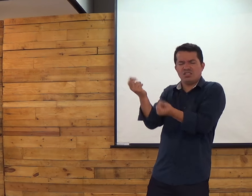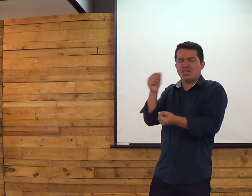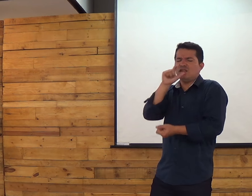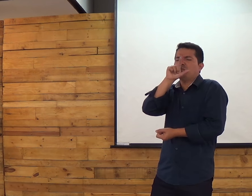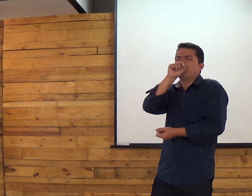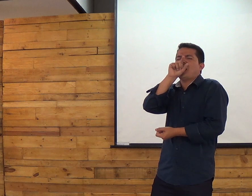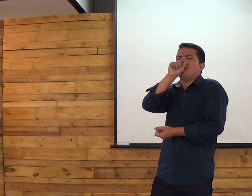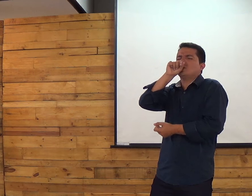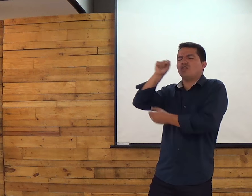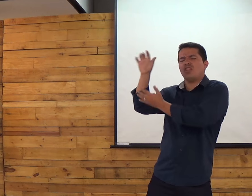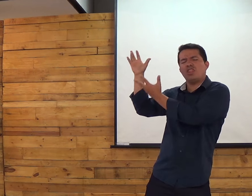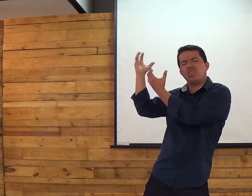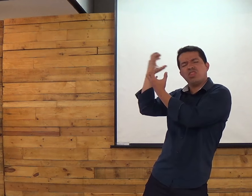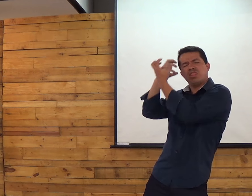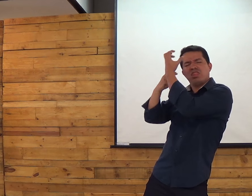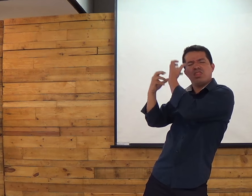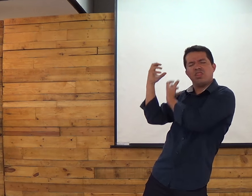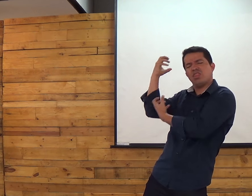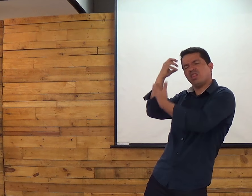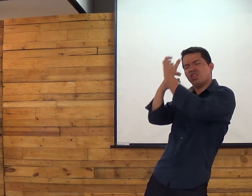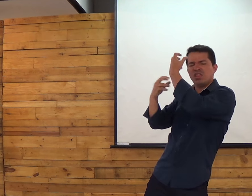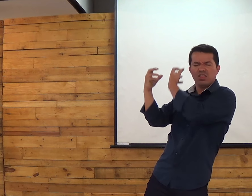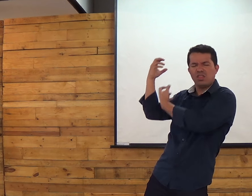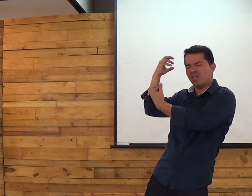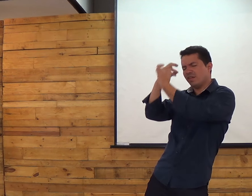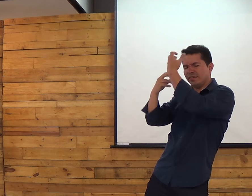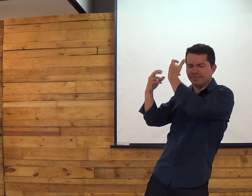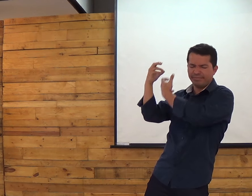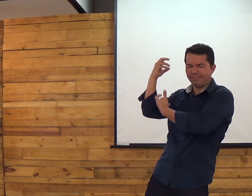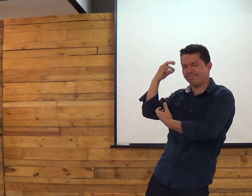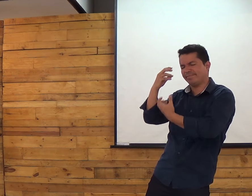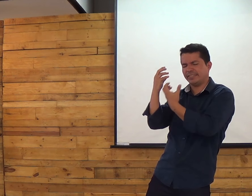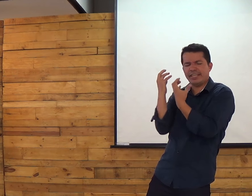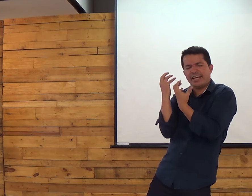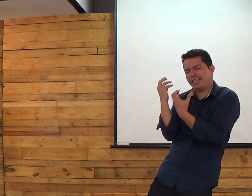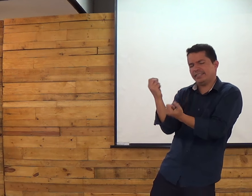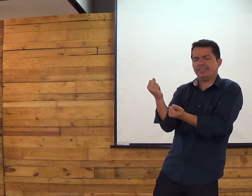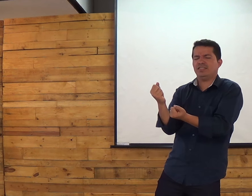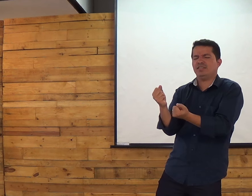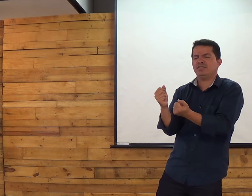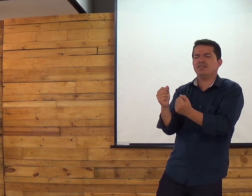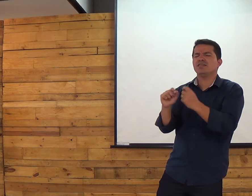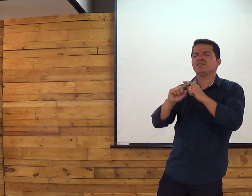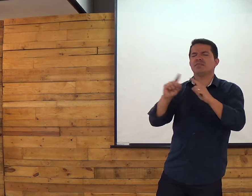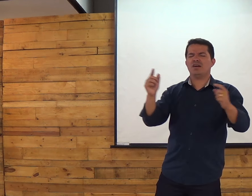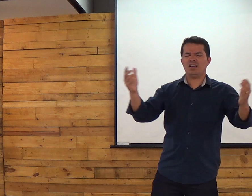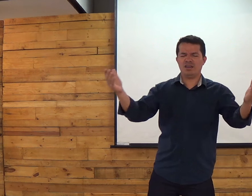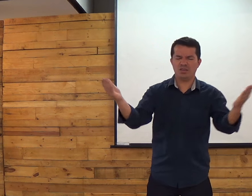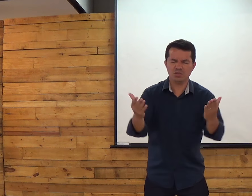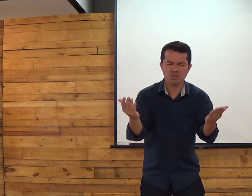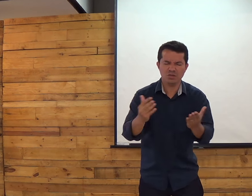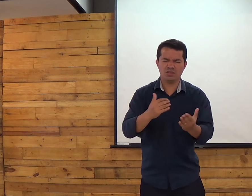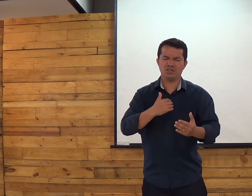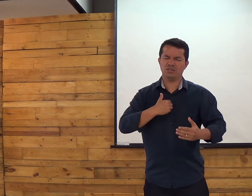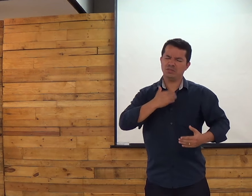nós aceitamos, desejamos e aceitamos que esses pássaros nos aliciem e